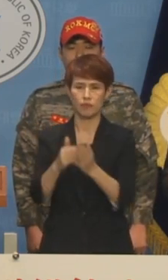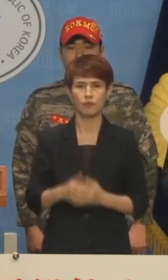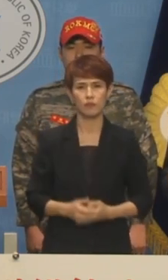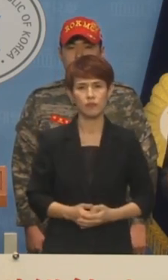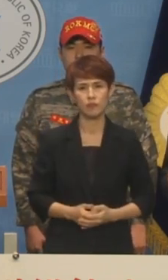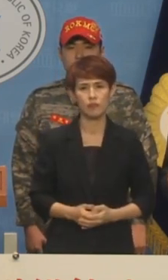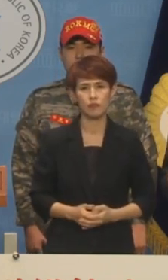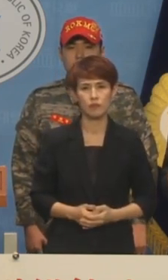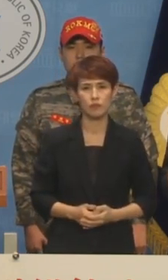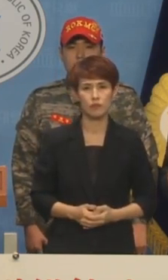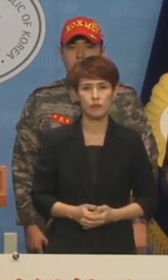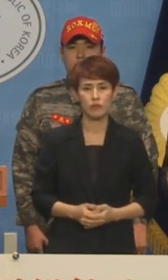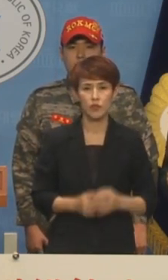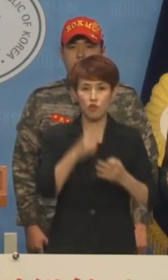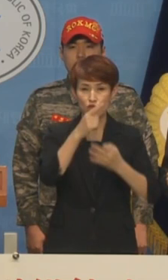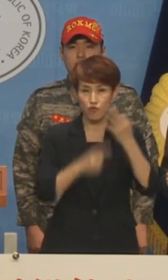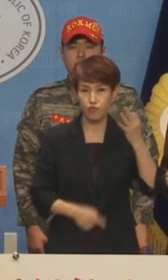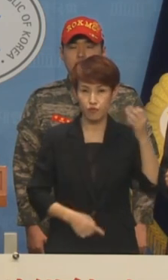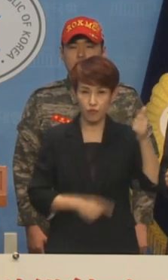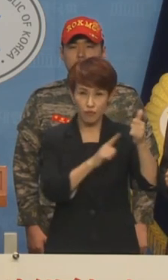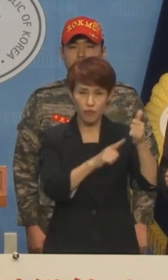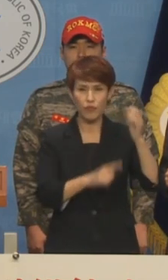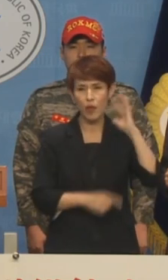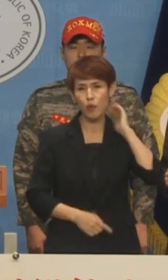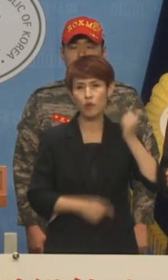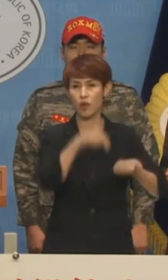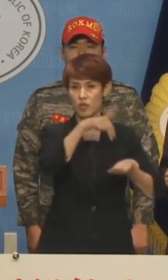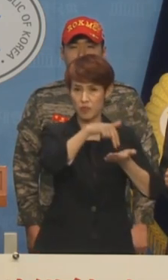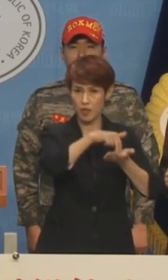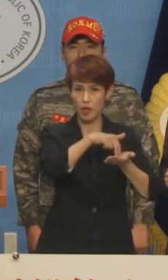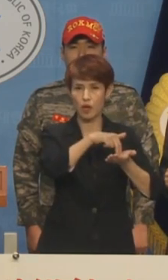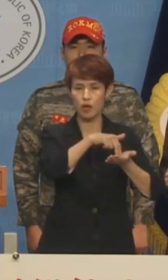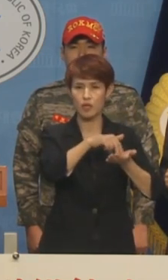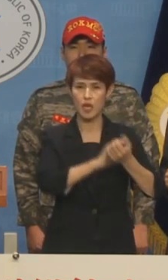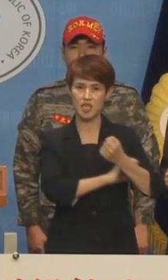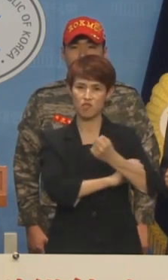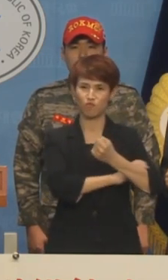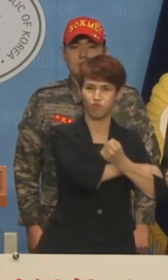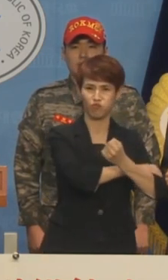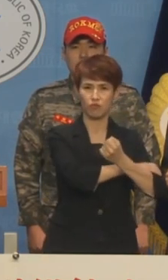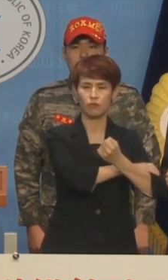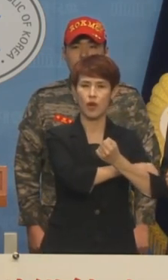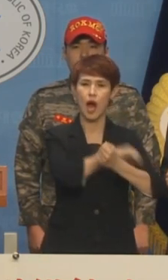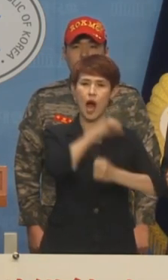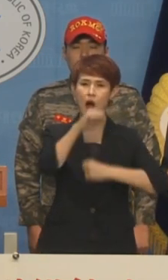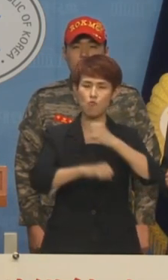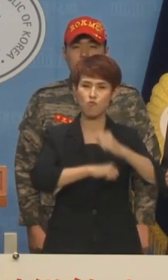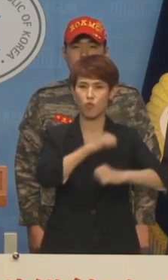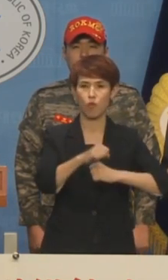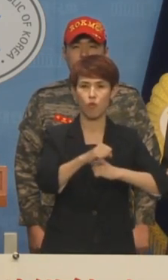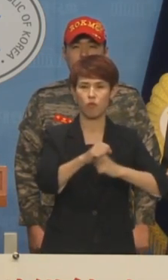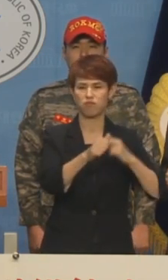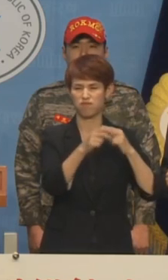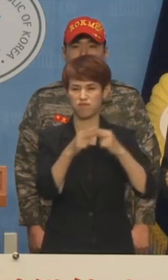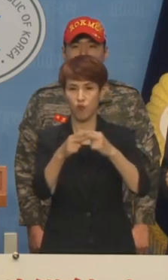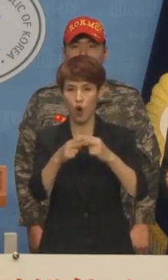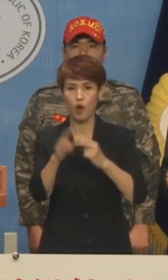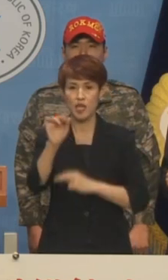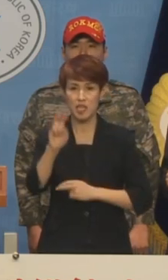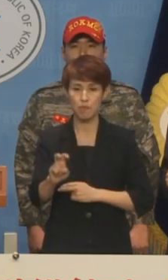결국 피고발인 윤석열은 대통령으로서 자신의 막강한 직무 권한을 함부로 남용하여 임성근